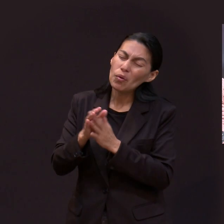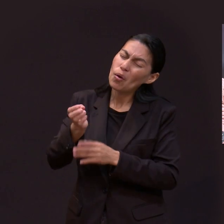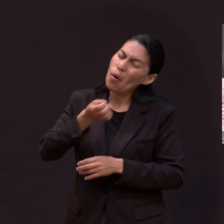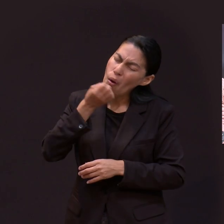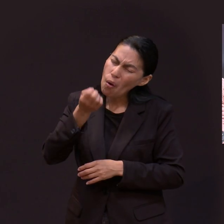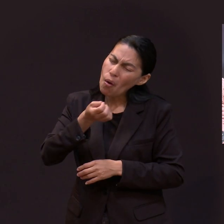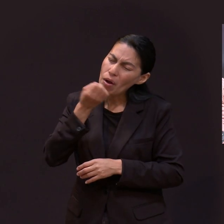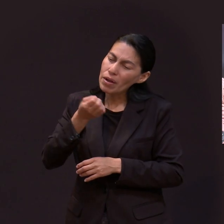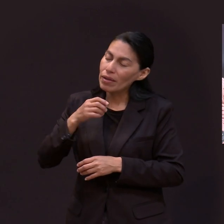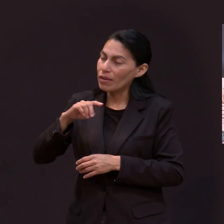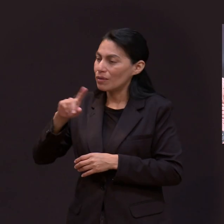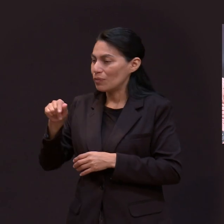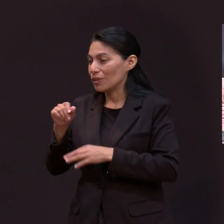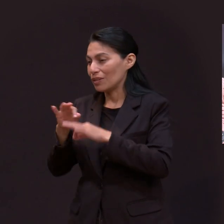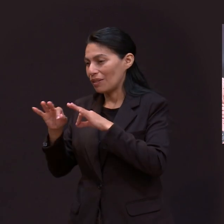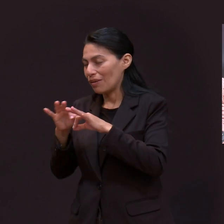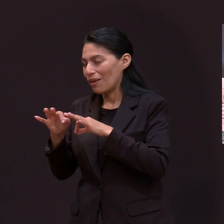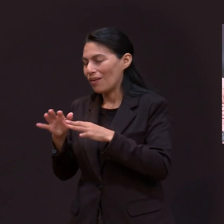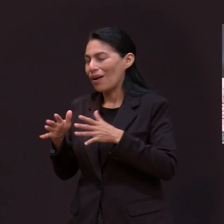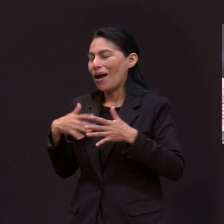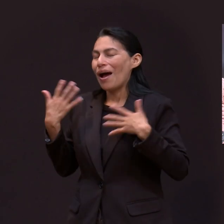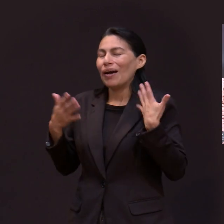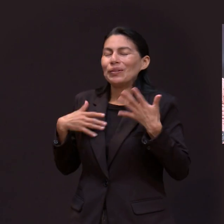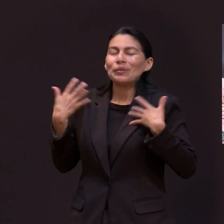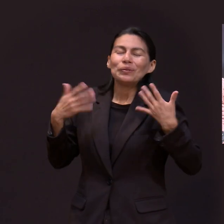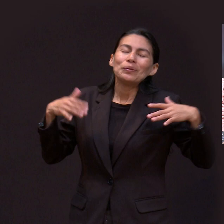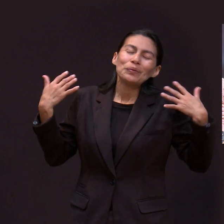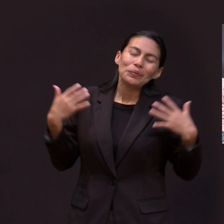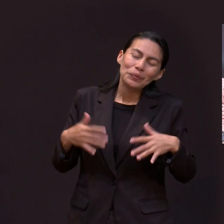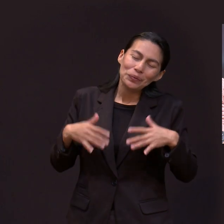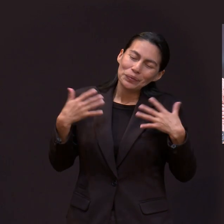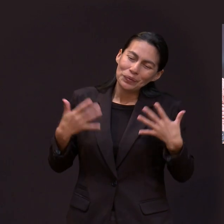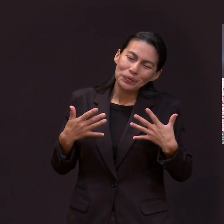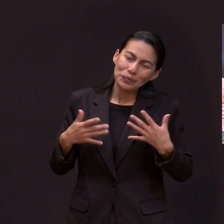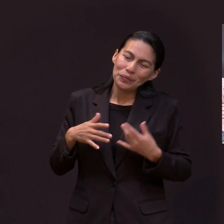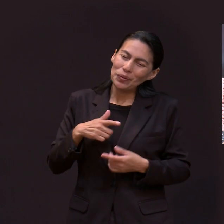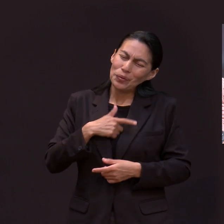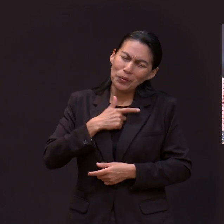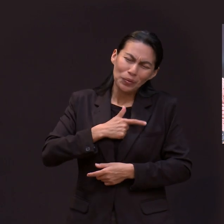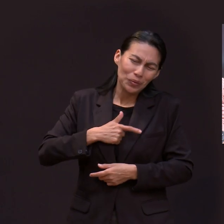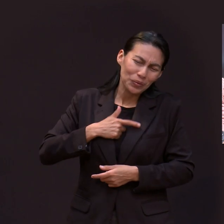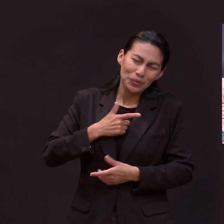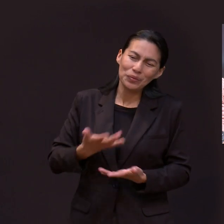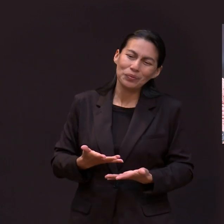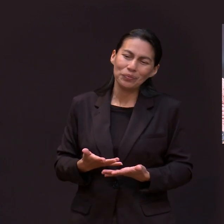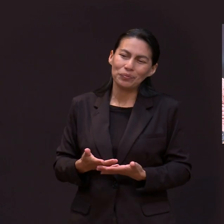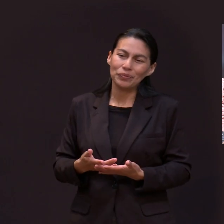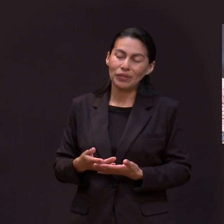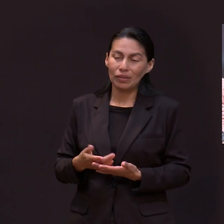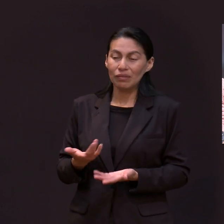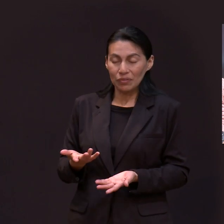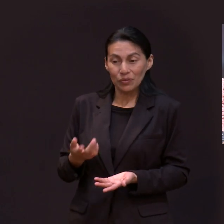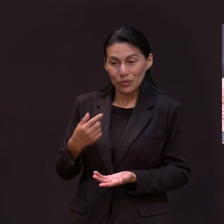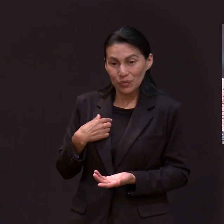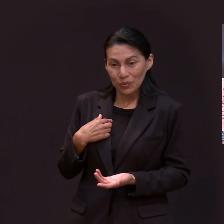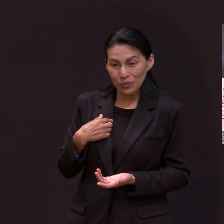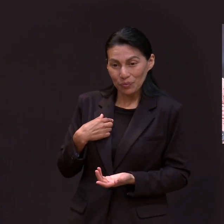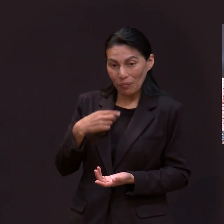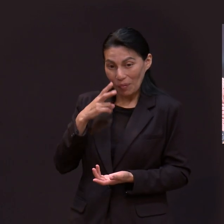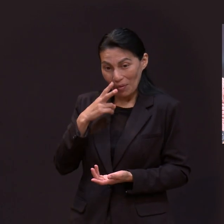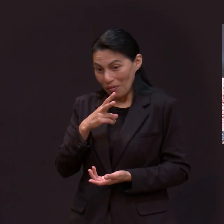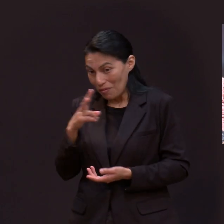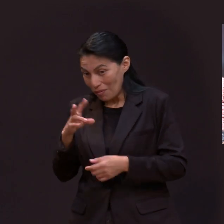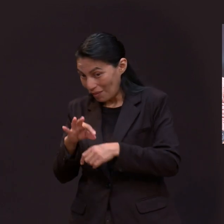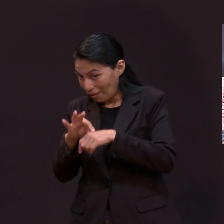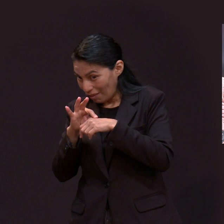en por mí porque no tengo trabajo porque y cuando ya tienen trabajo es una alegría de veras se llena uno de gozo y